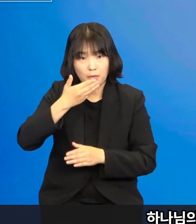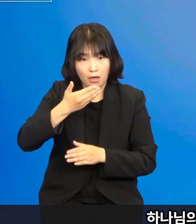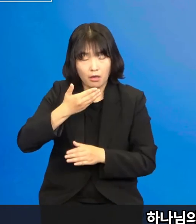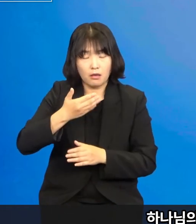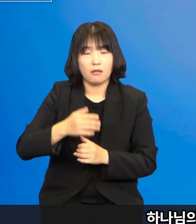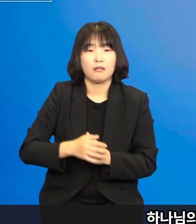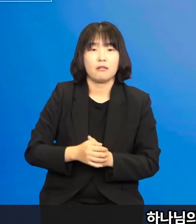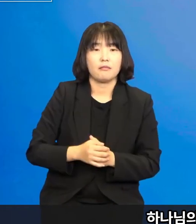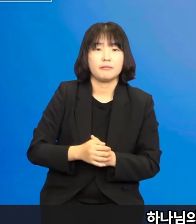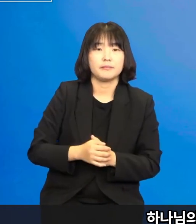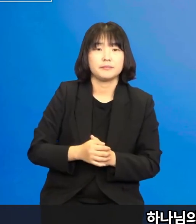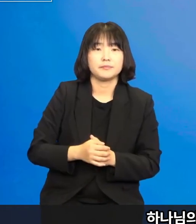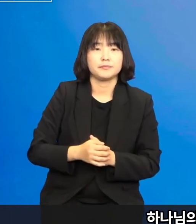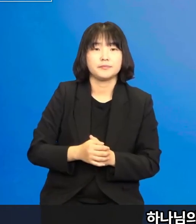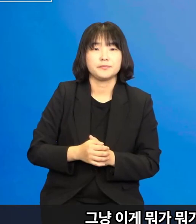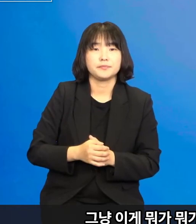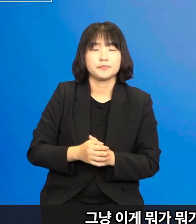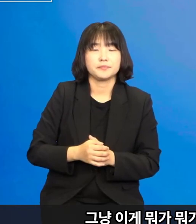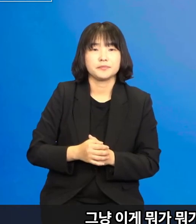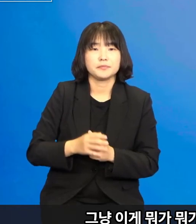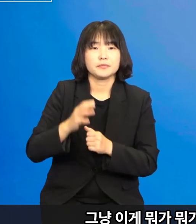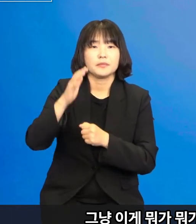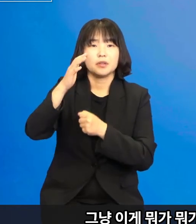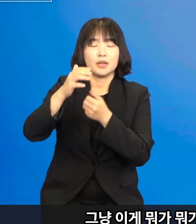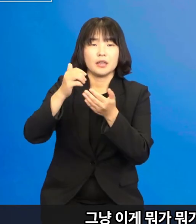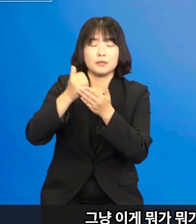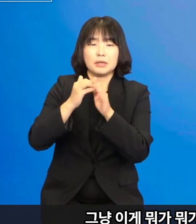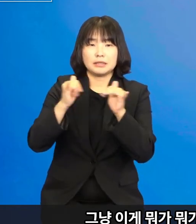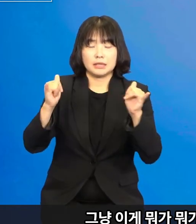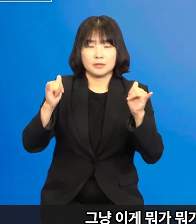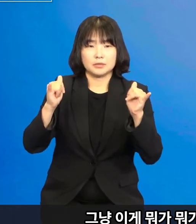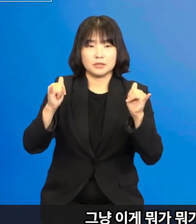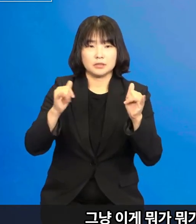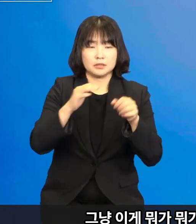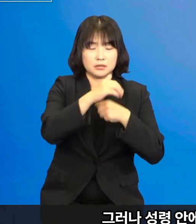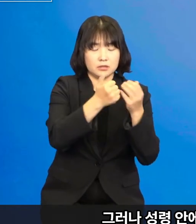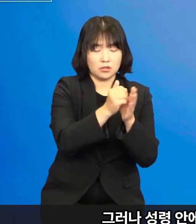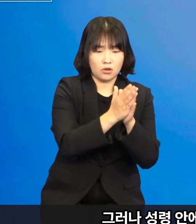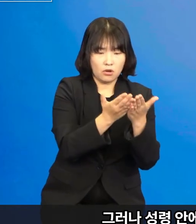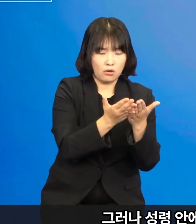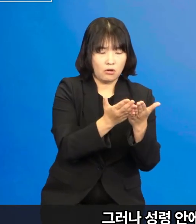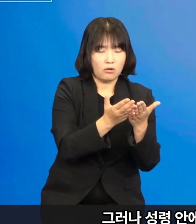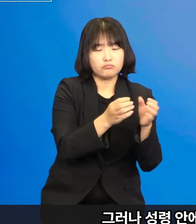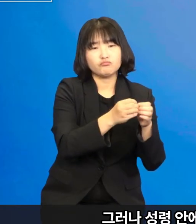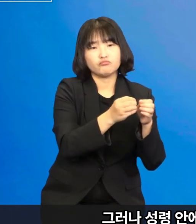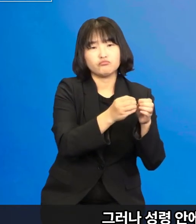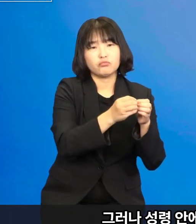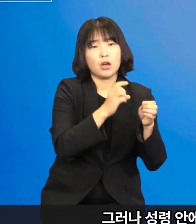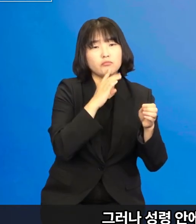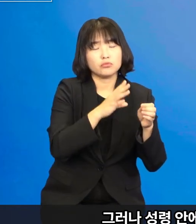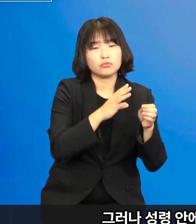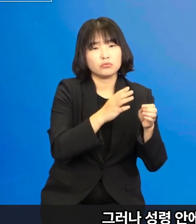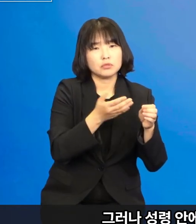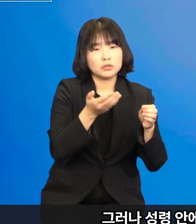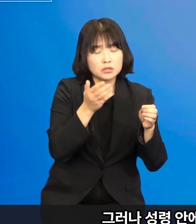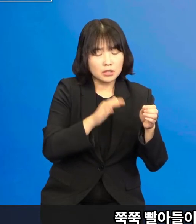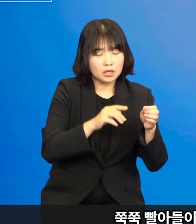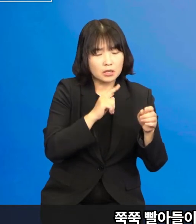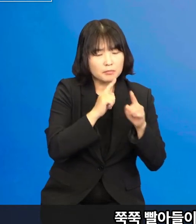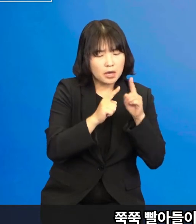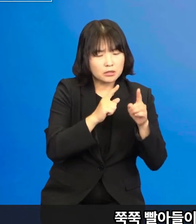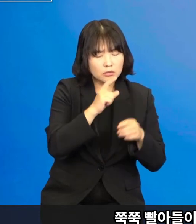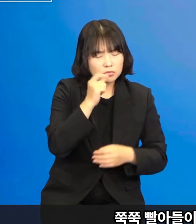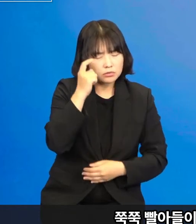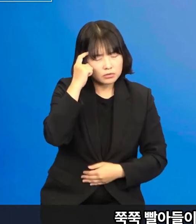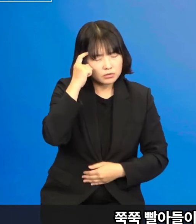하나님의 사람들이, 이 문자죠. 그냥 이게 뭐가 먹어, 이게 문자가 무슨 힘이 있겠어요? 그러나 성령 안에 이 말씀을 묵상하잖아요.